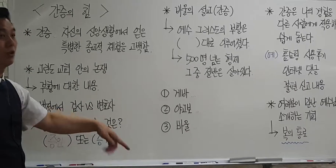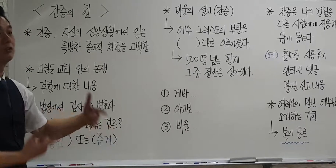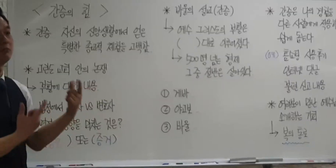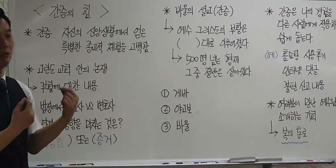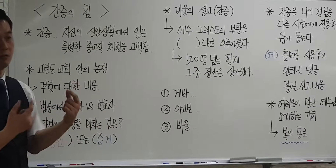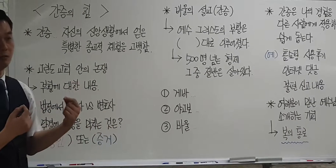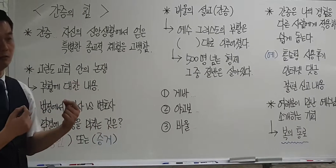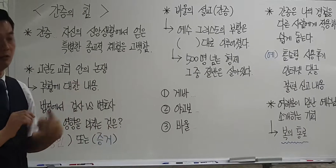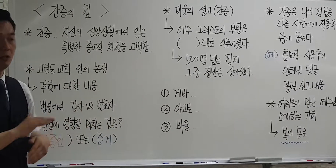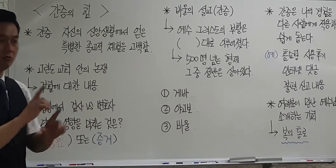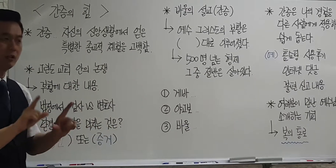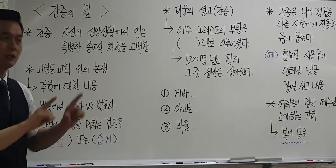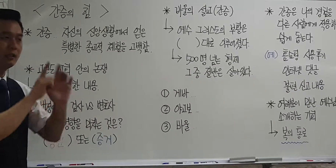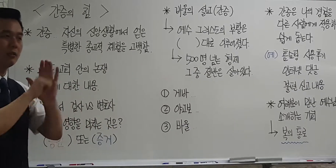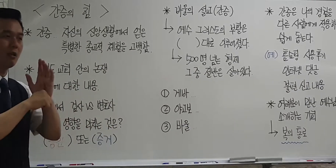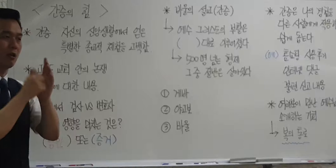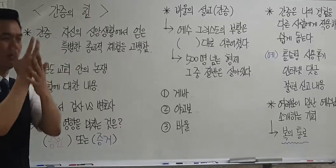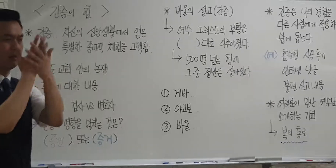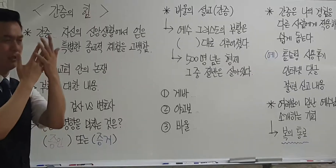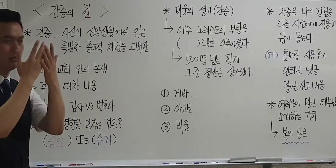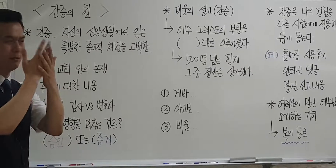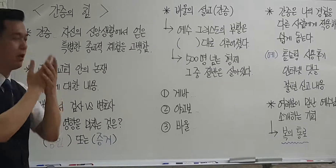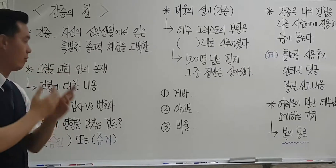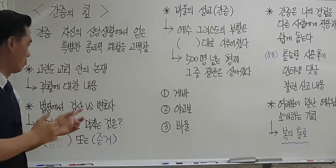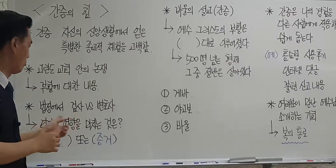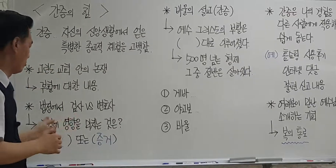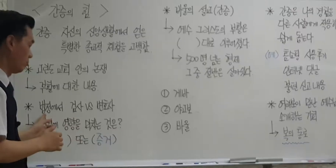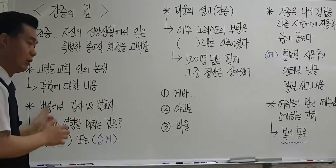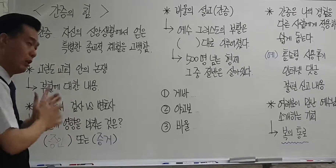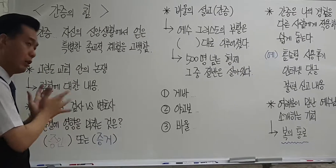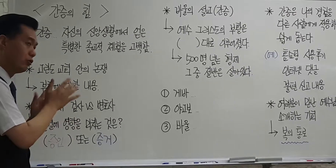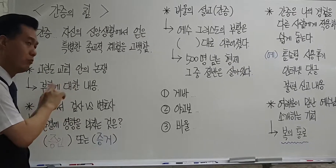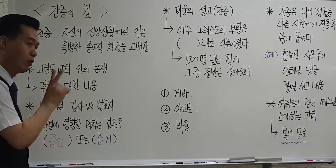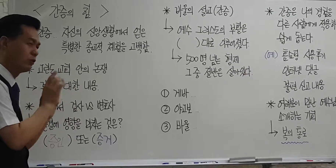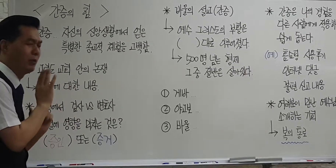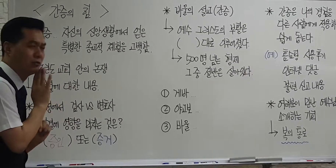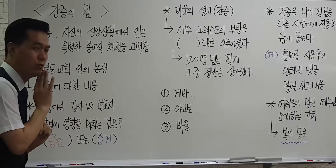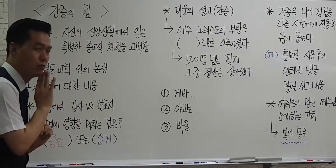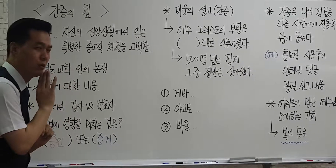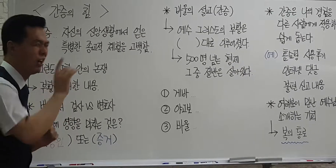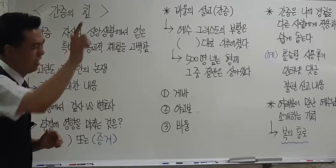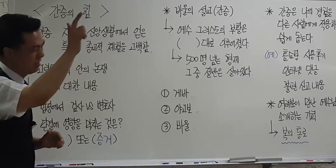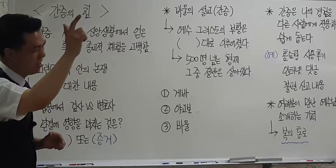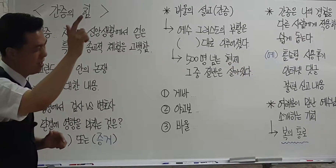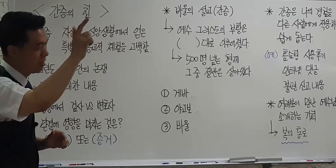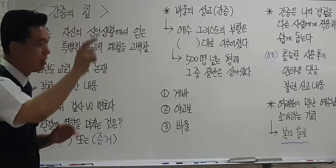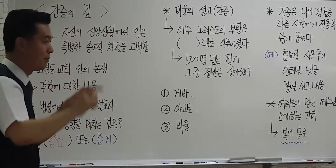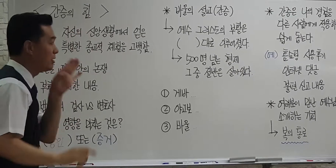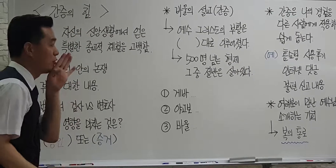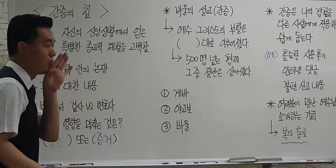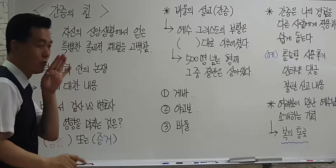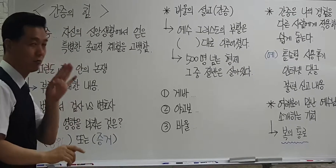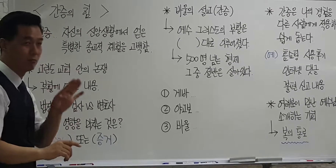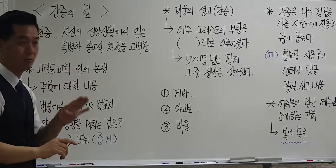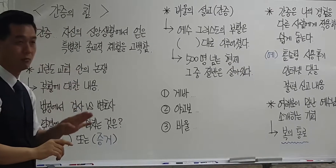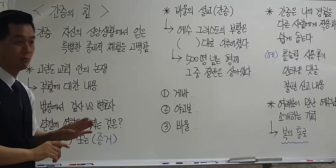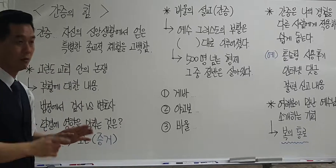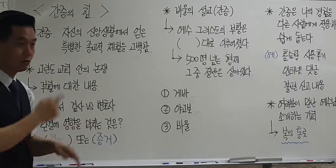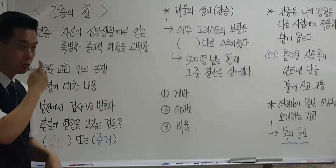똑같이 우리가 살 때 희미해요. 예수님 부활하신 거 맞아? 아니야. 맞아.